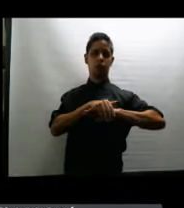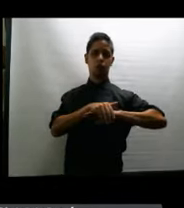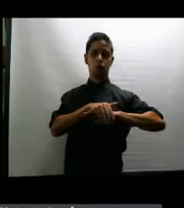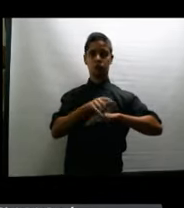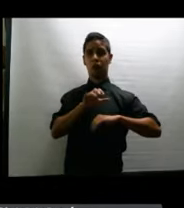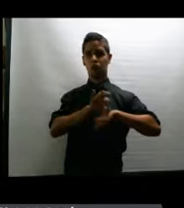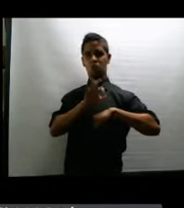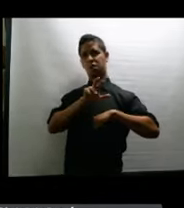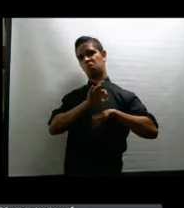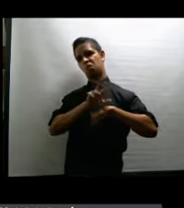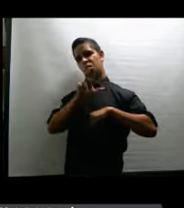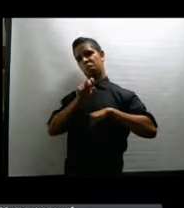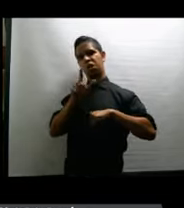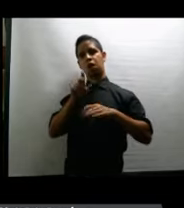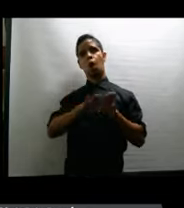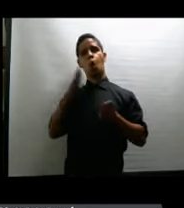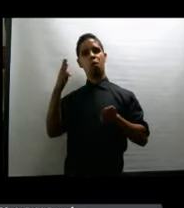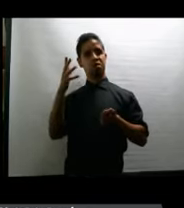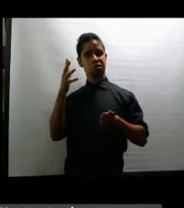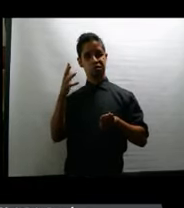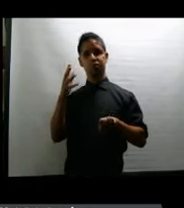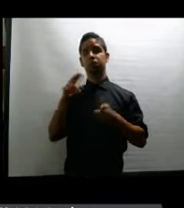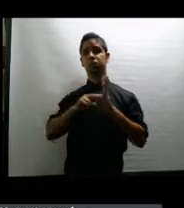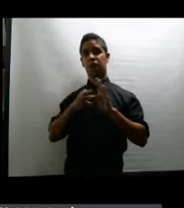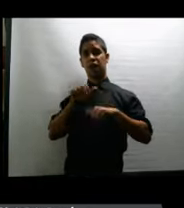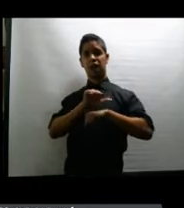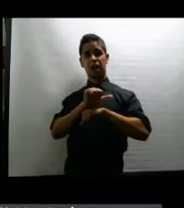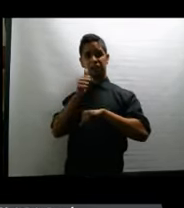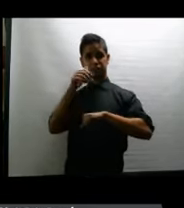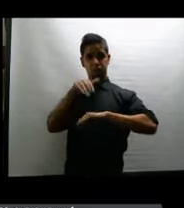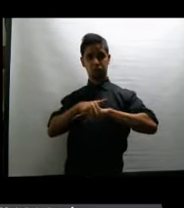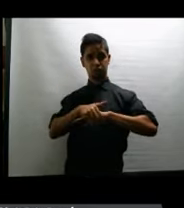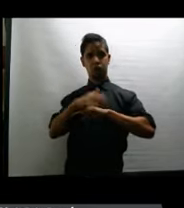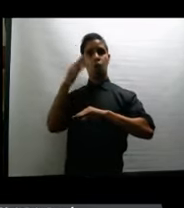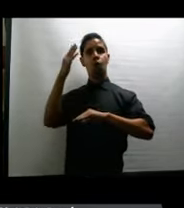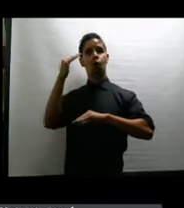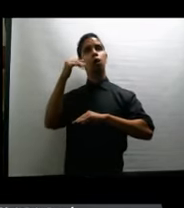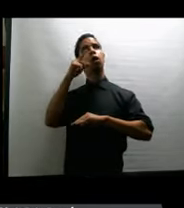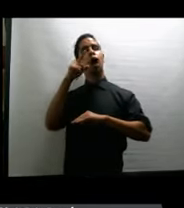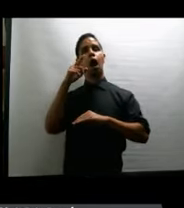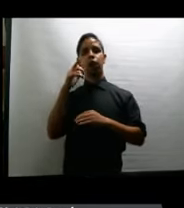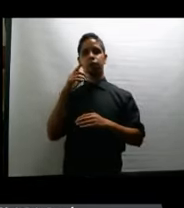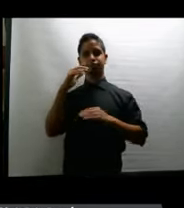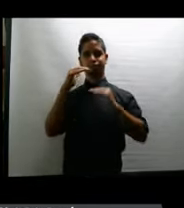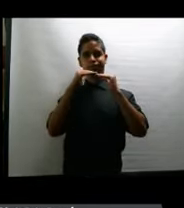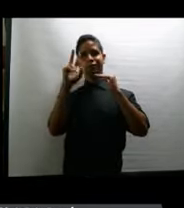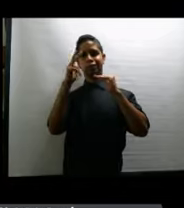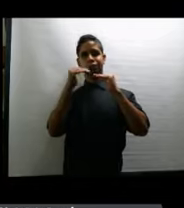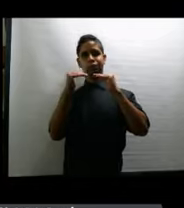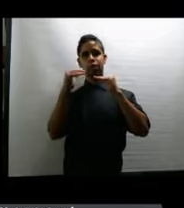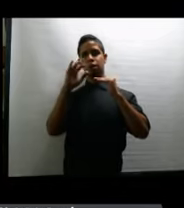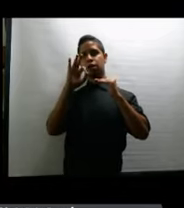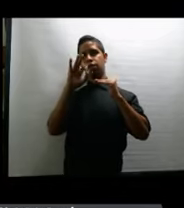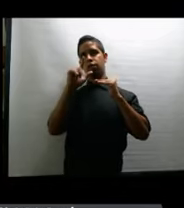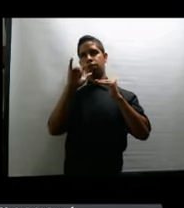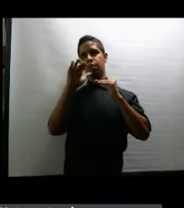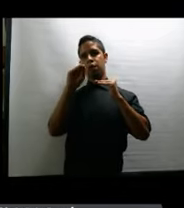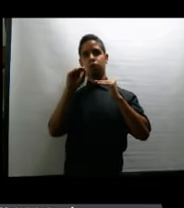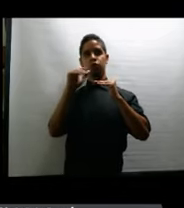yo. Y es a las 10 de la noche porque arriba hay flamenco y hay que esperar que termine el flamenco porque abajo no se puede hacer nada mientras están